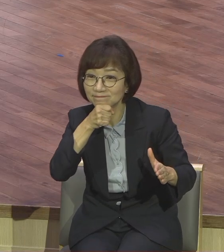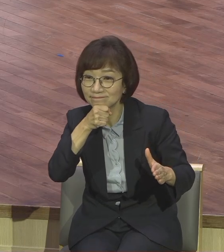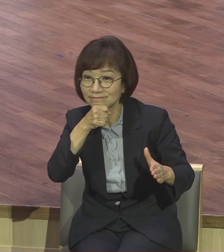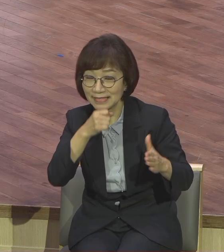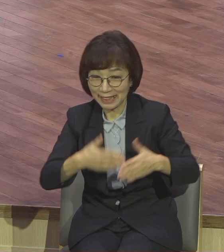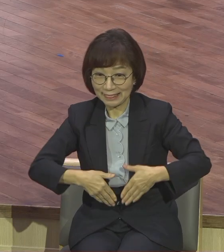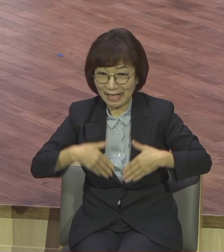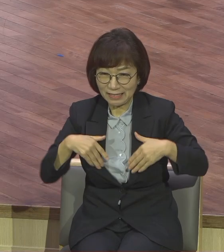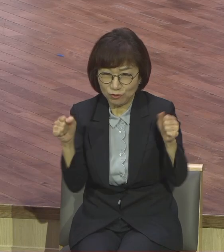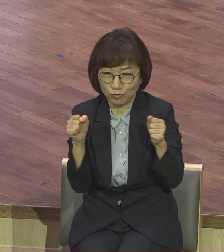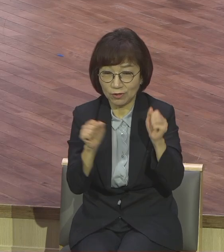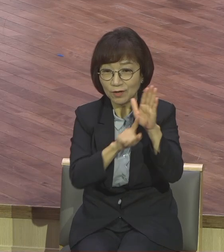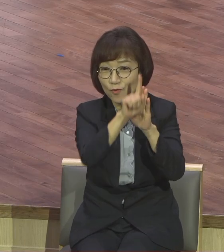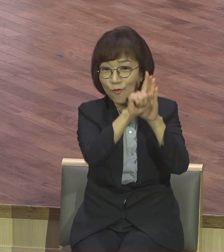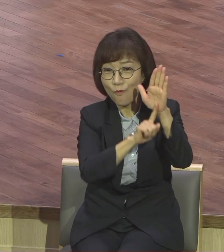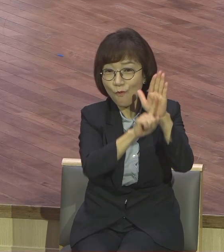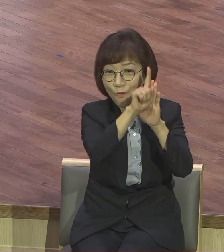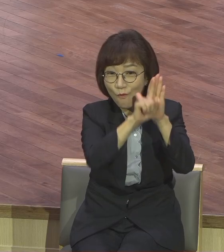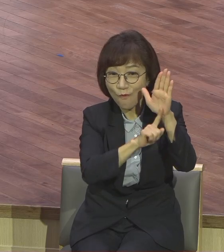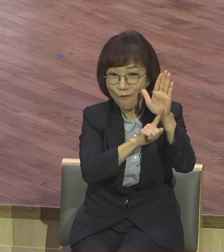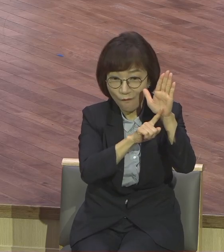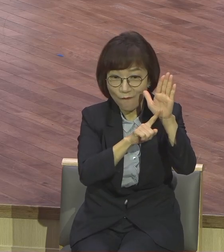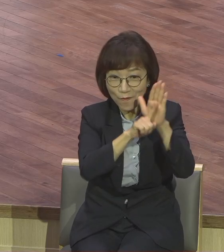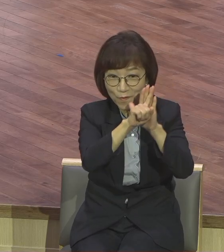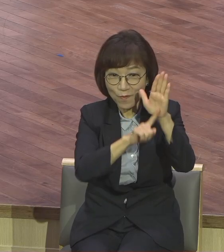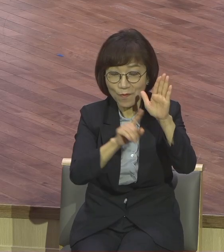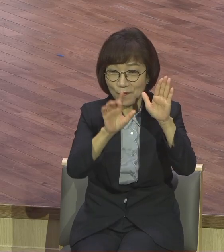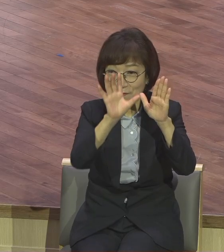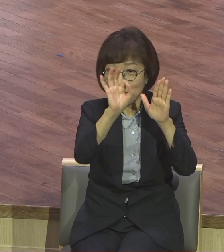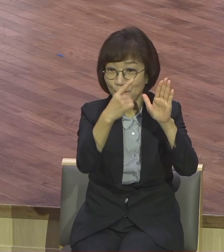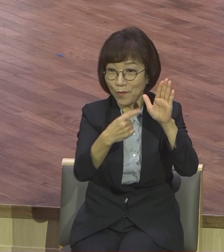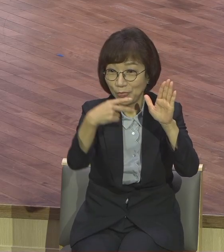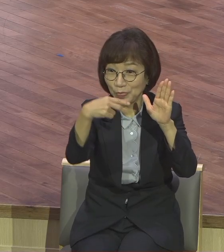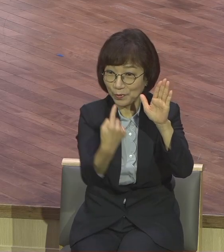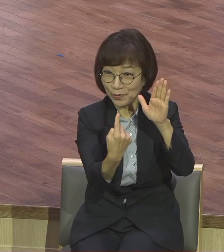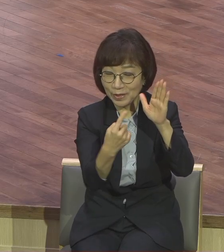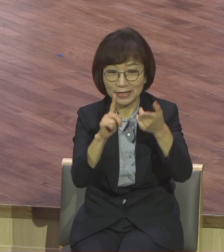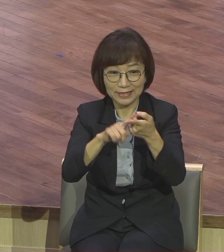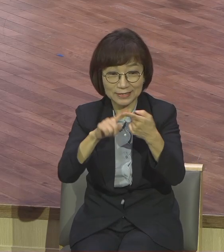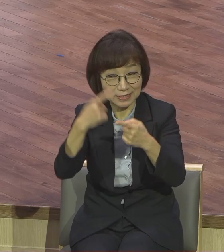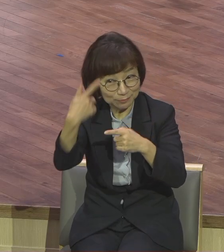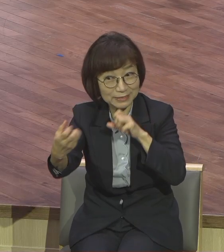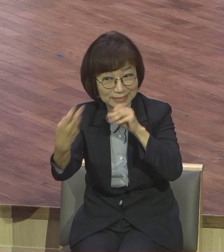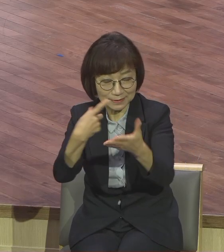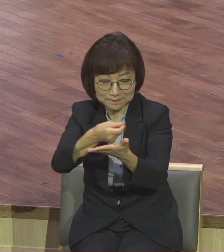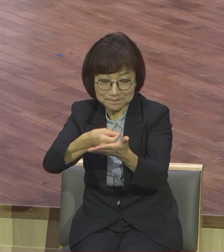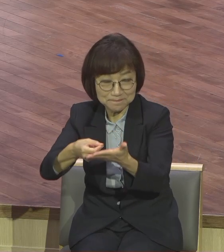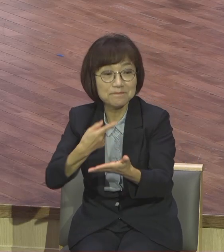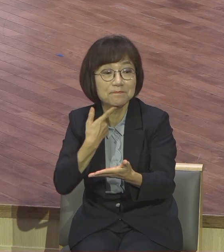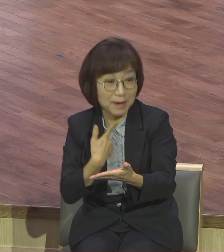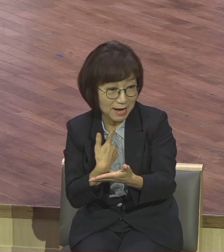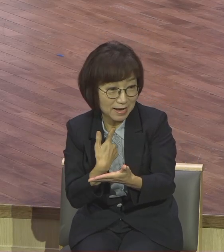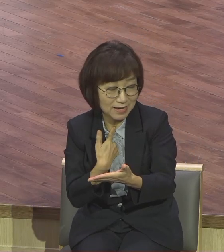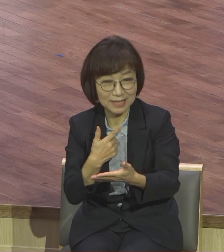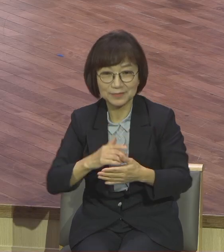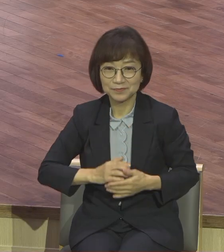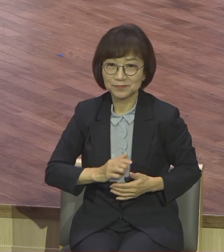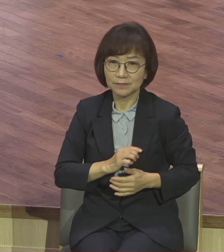마음의 온도를 독특한 이 주제로 이렇게 설문조사를 이렇게